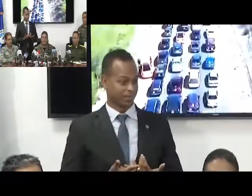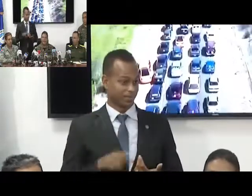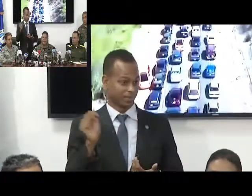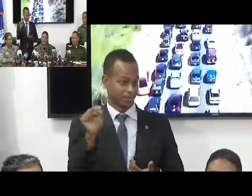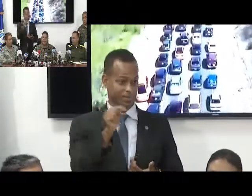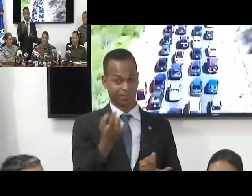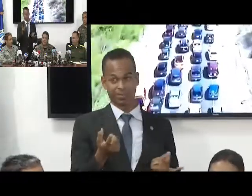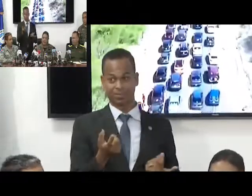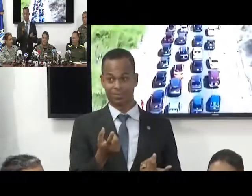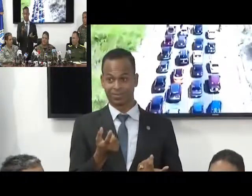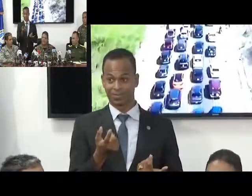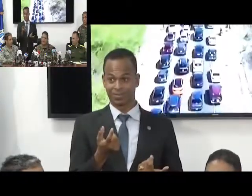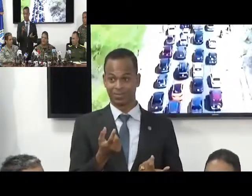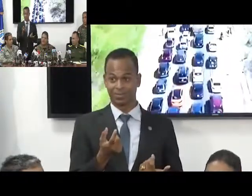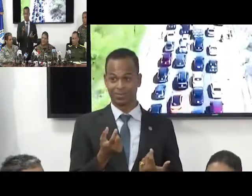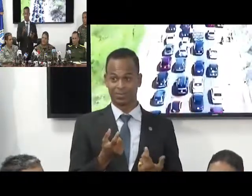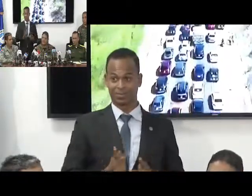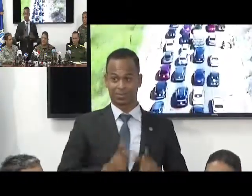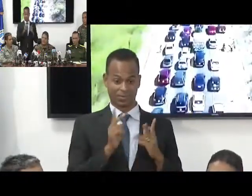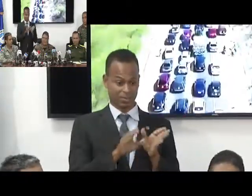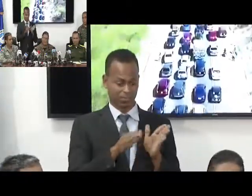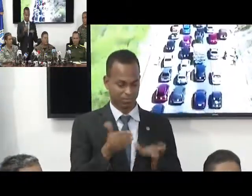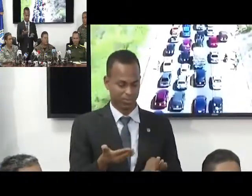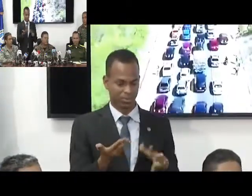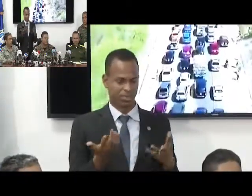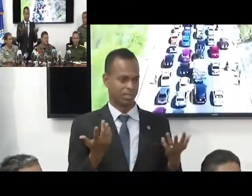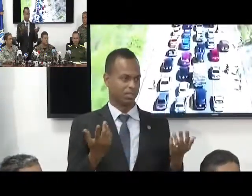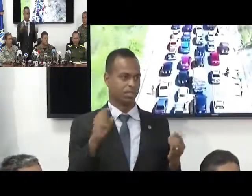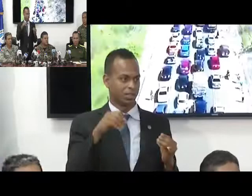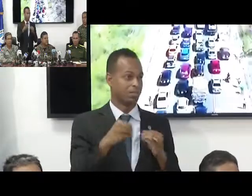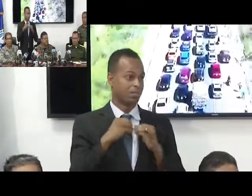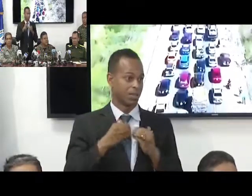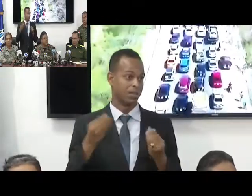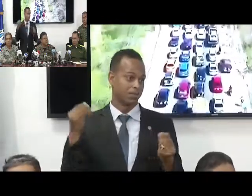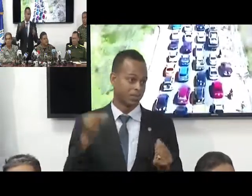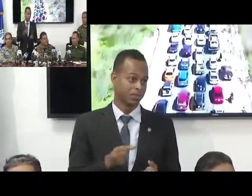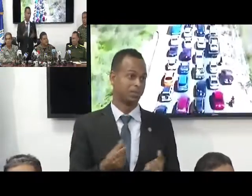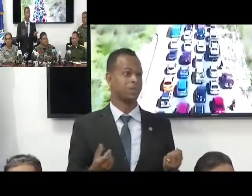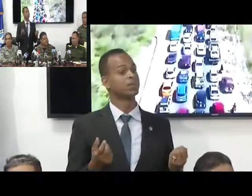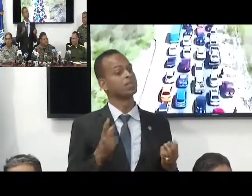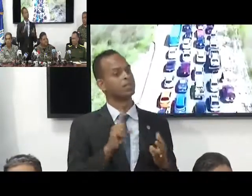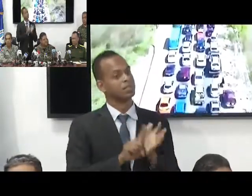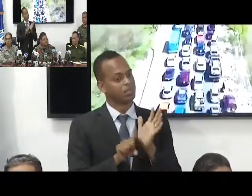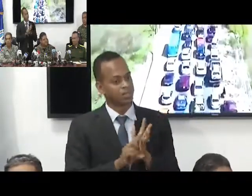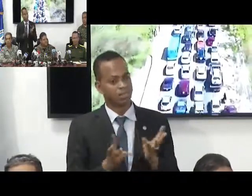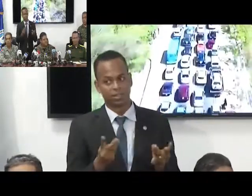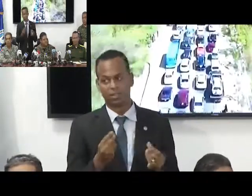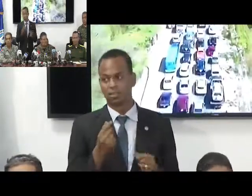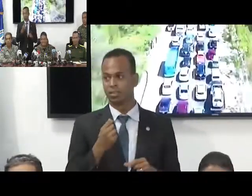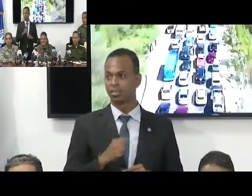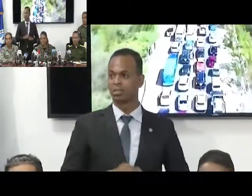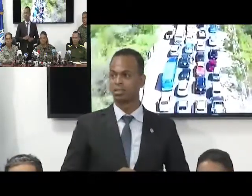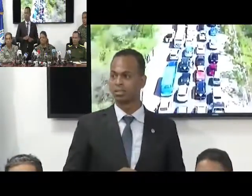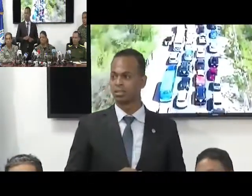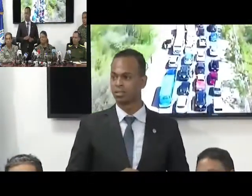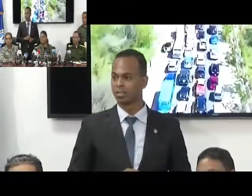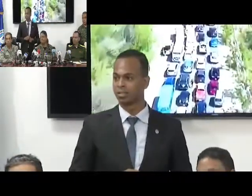valga, ¿verdad? Cuando se pierde una vida, debemos seguir invirtiendo mucho más todavía. Pero cuantificar es difícil.